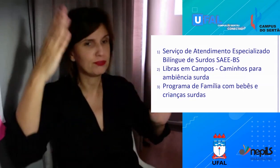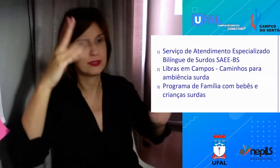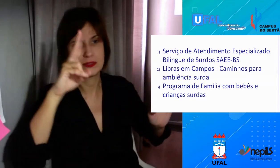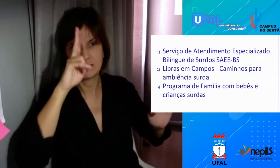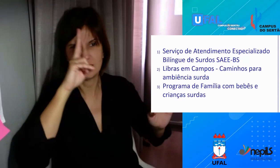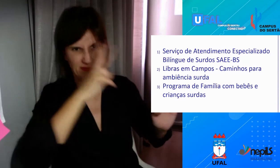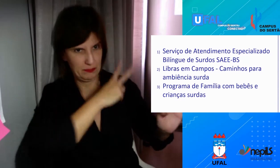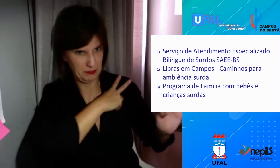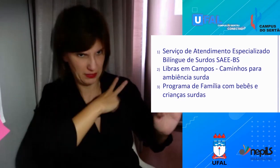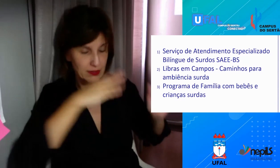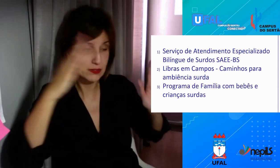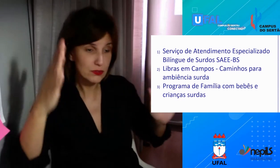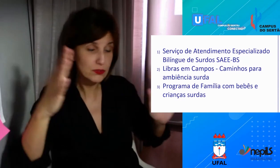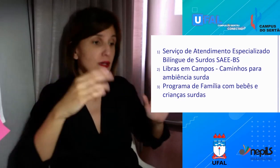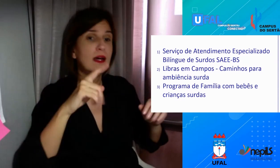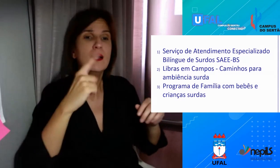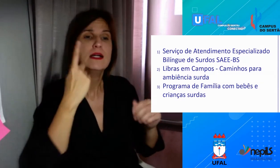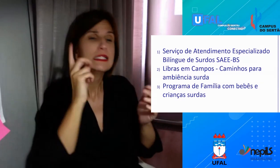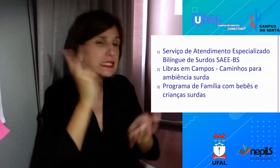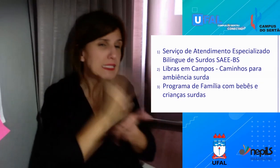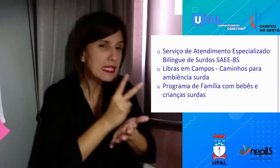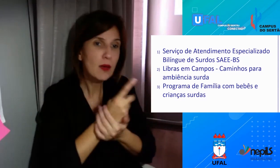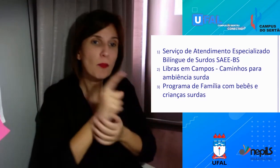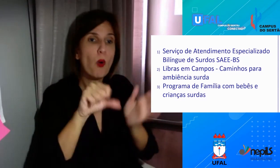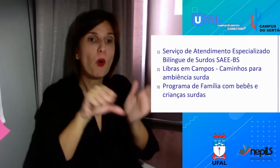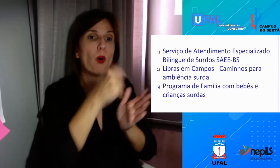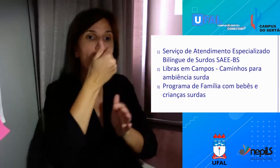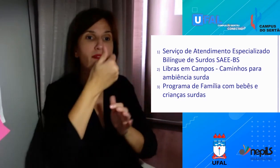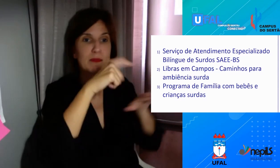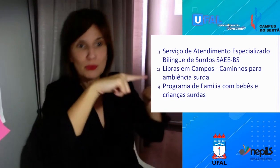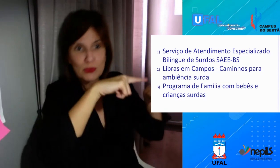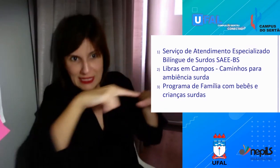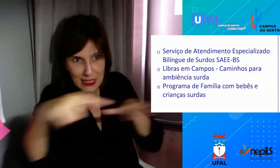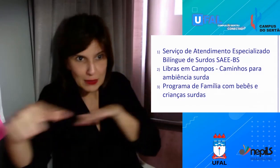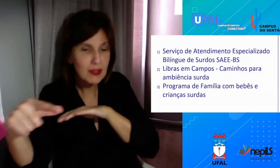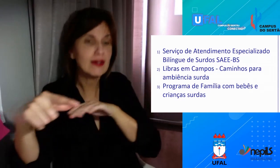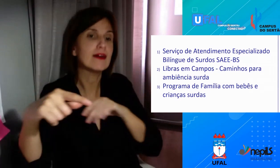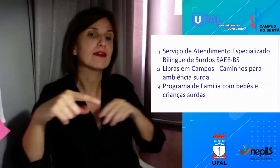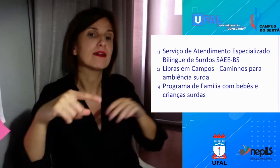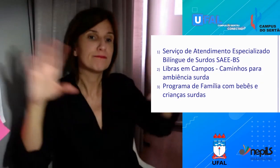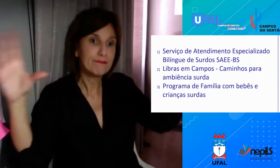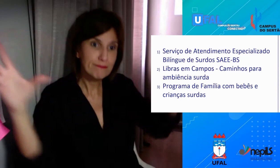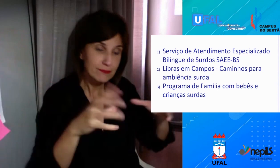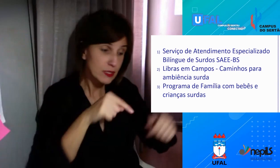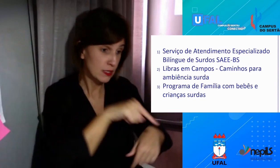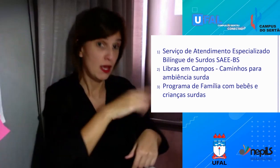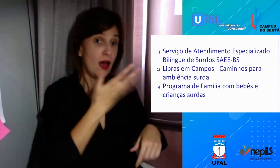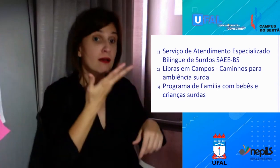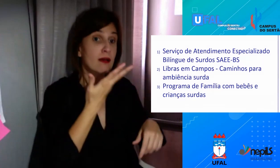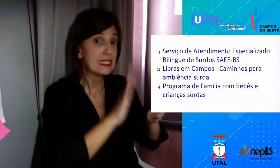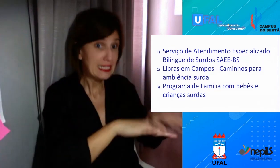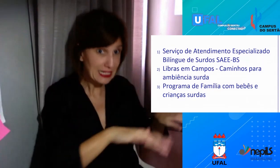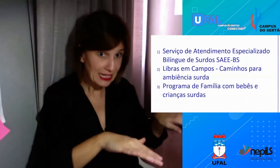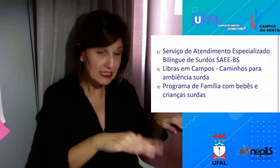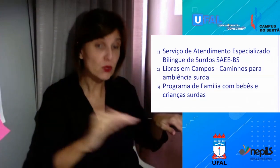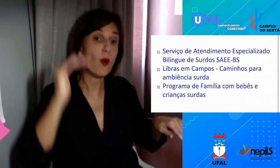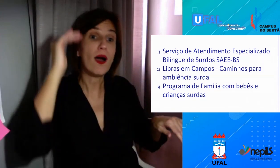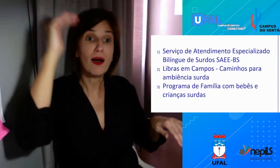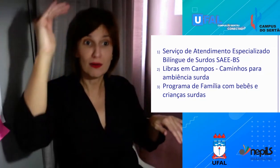exemplo, escolas que atendem da educação, do ensino de estimulação precoce até os